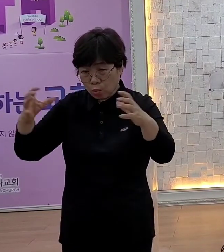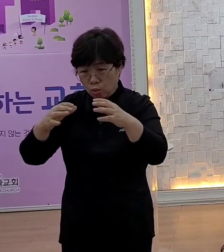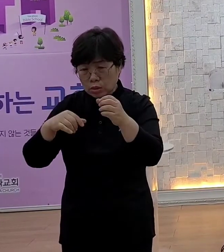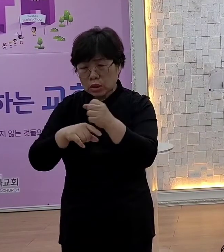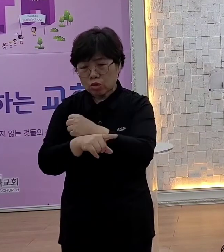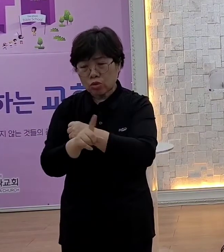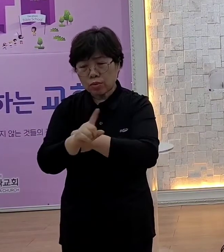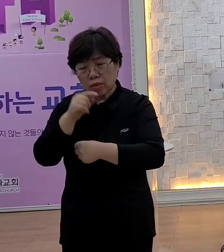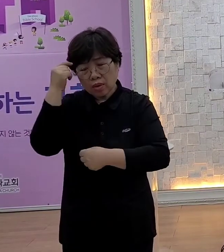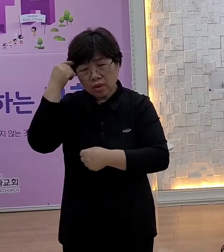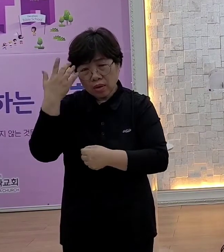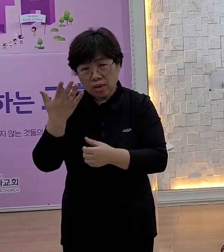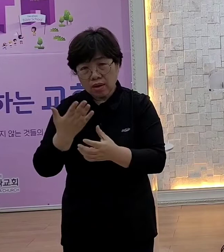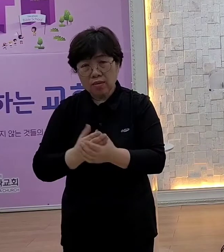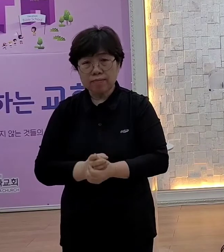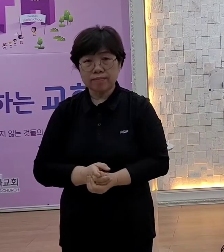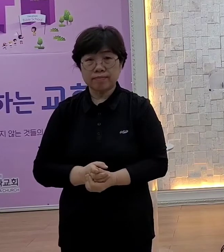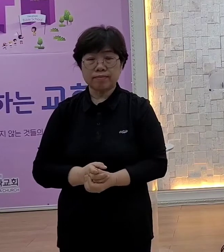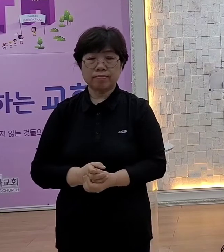무엇일까?